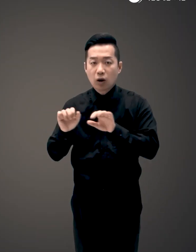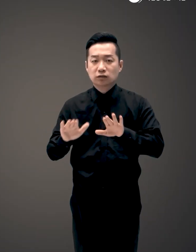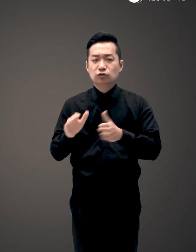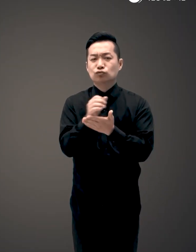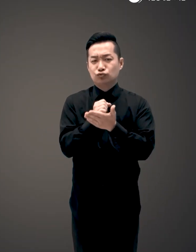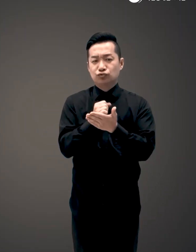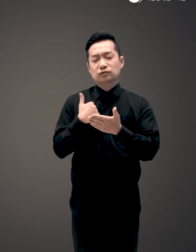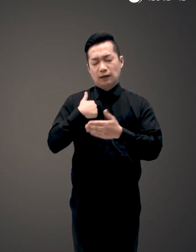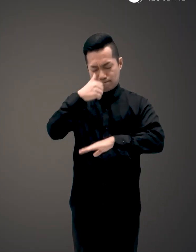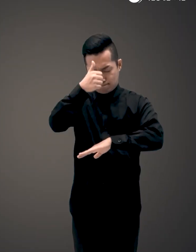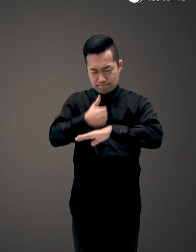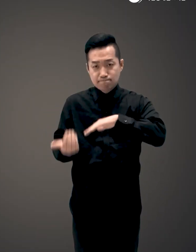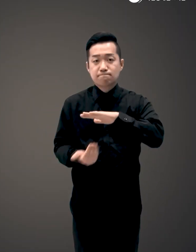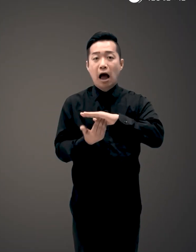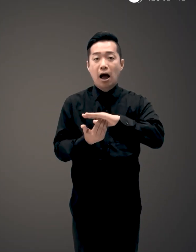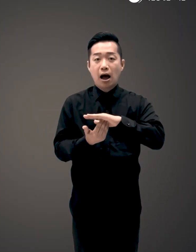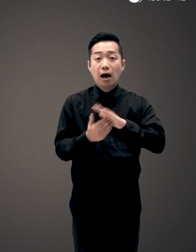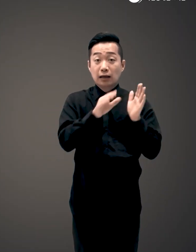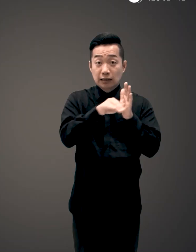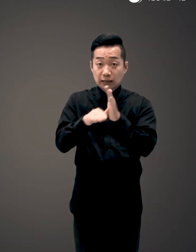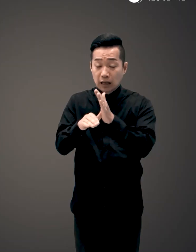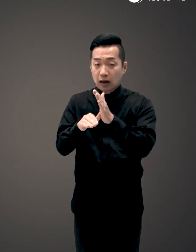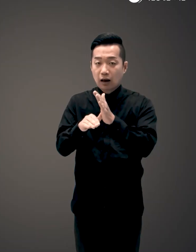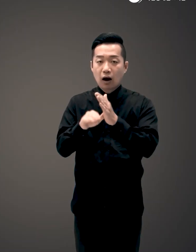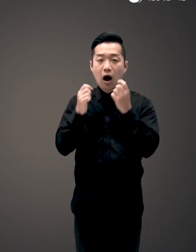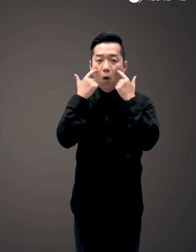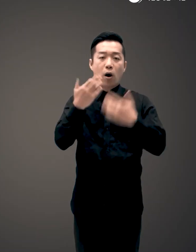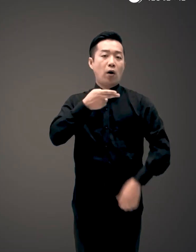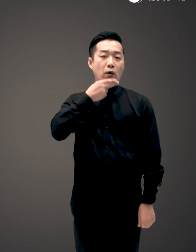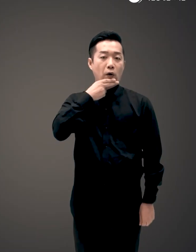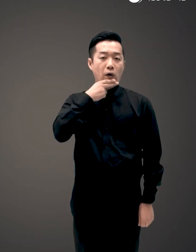만나 지금의 나를 만들었으니 말이다. 모두 순간 보장된 결과는